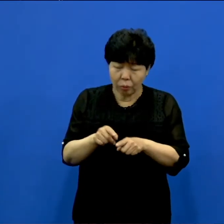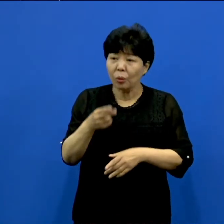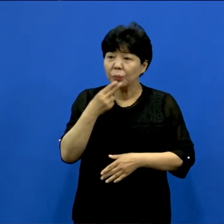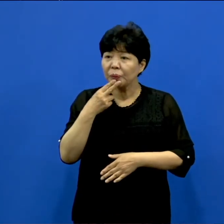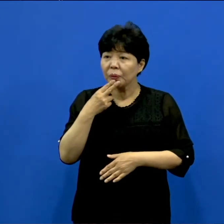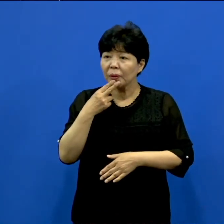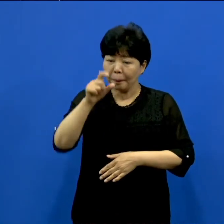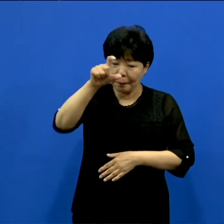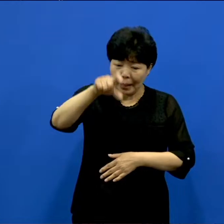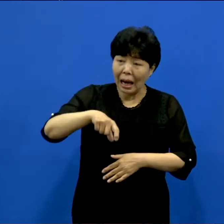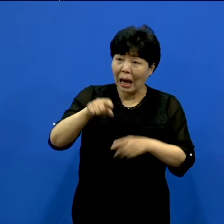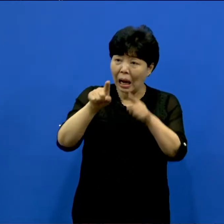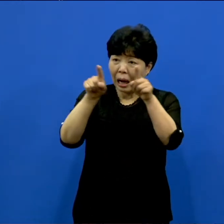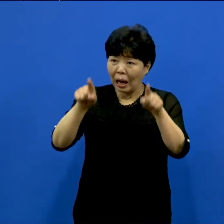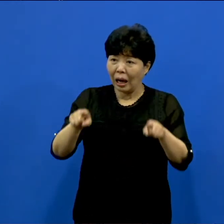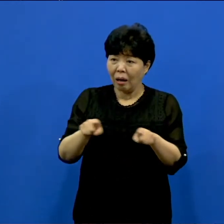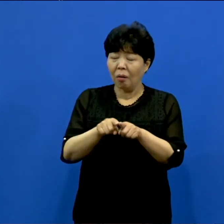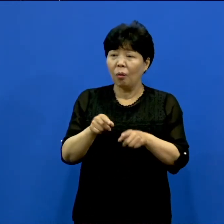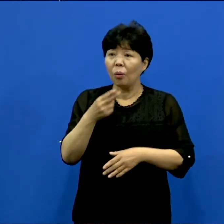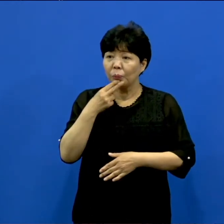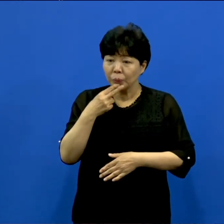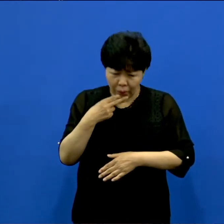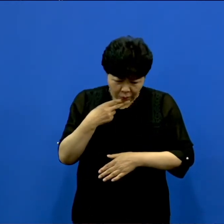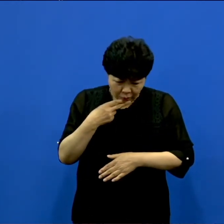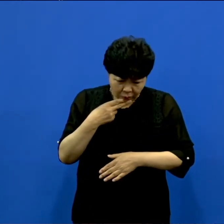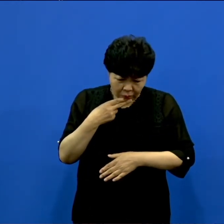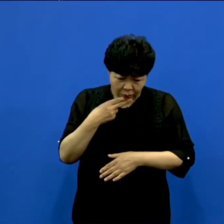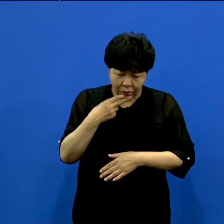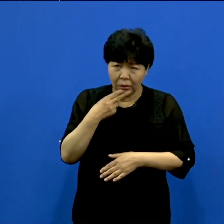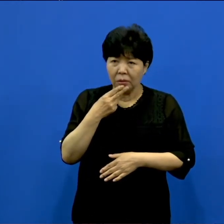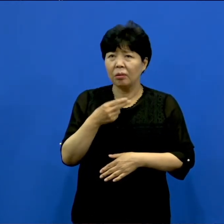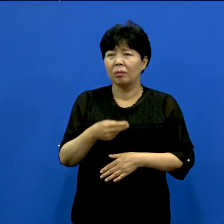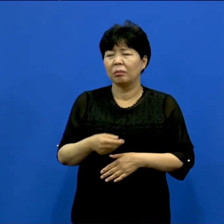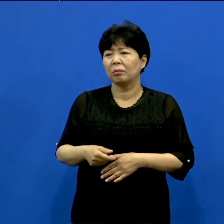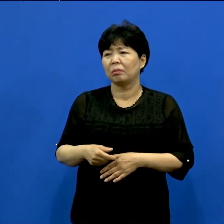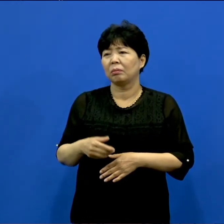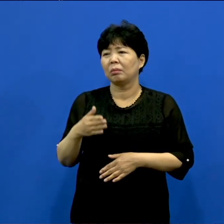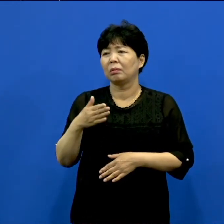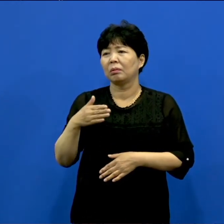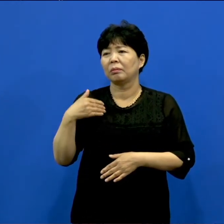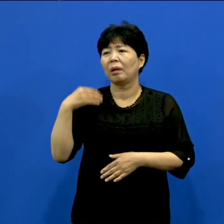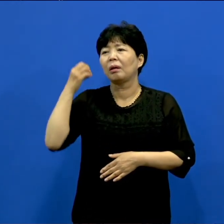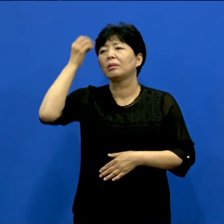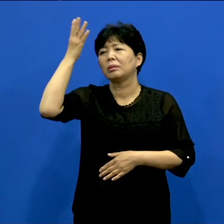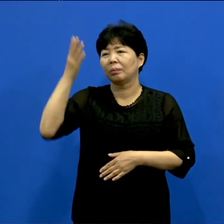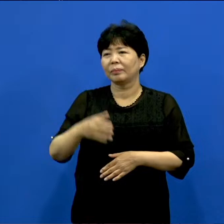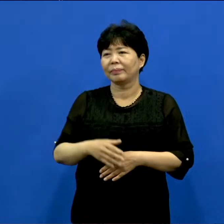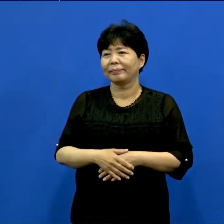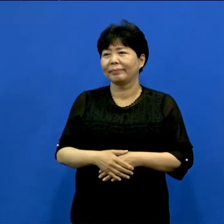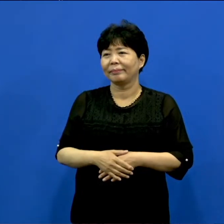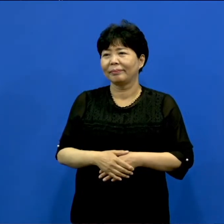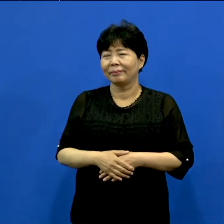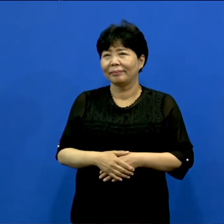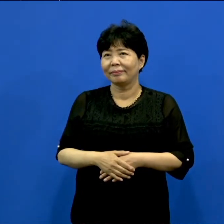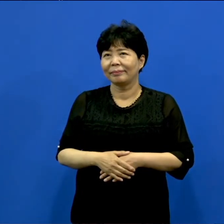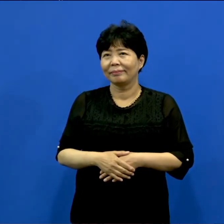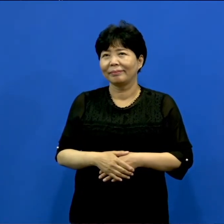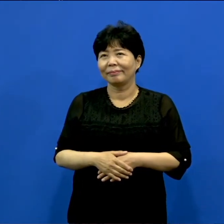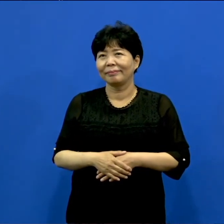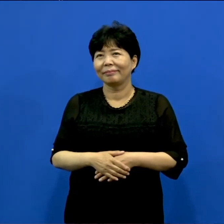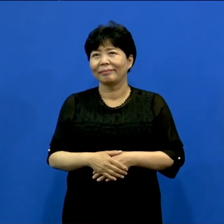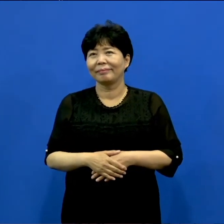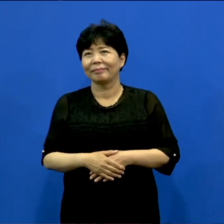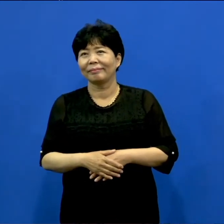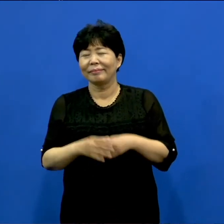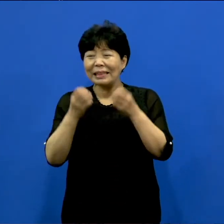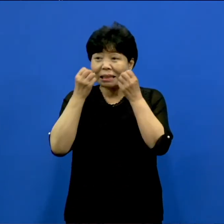띄는데 그거에 제 여권인 줄 알고 믿고 있었는데 가려고 딱 잡아보니까 옛날 여권이에요. 아닌 거예요. 새